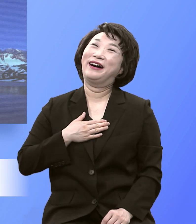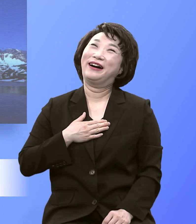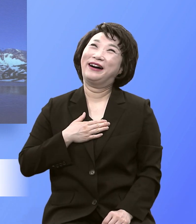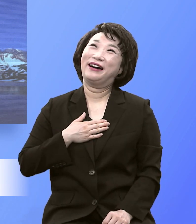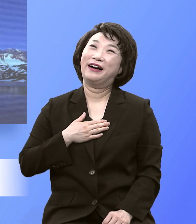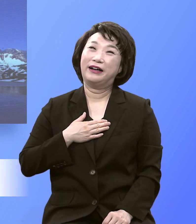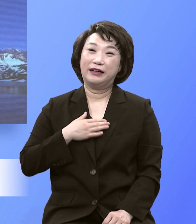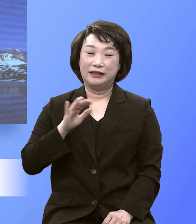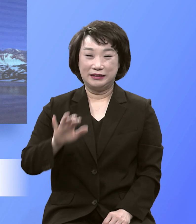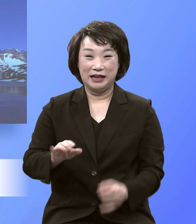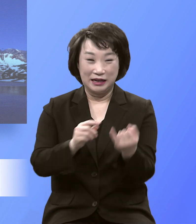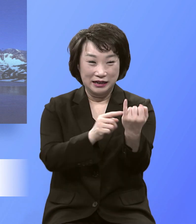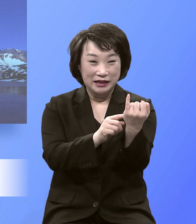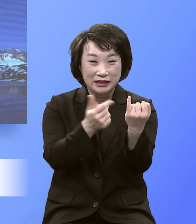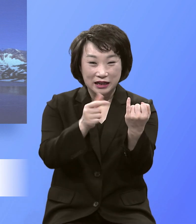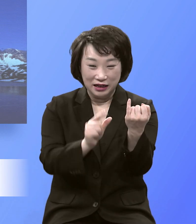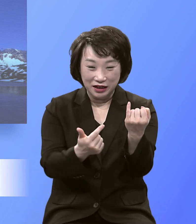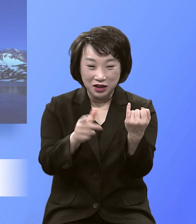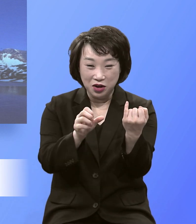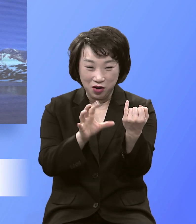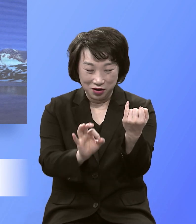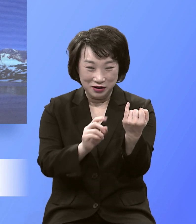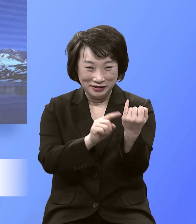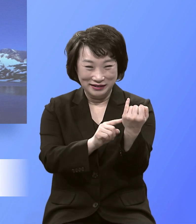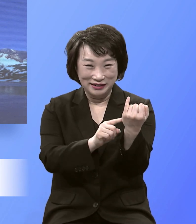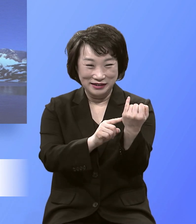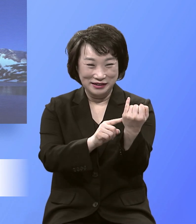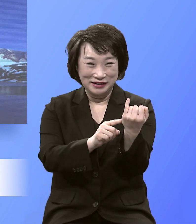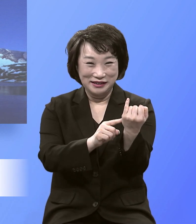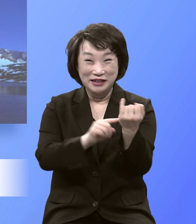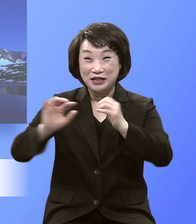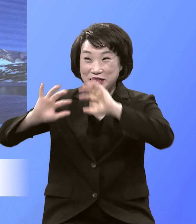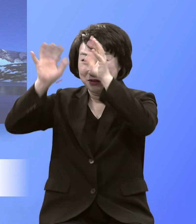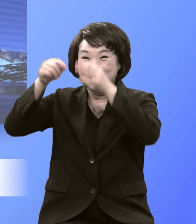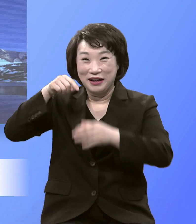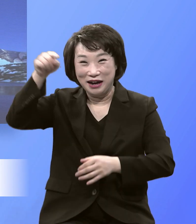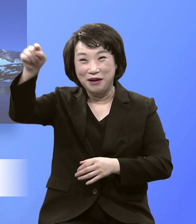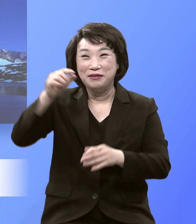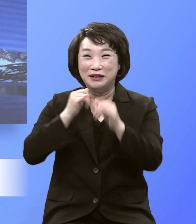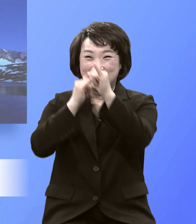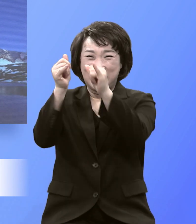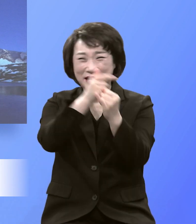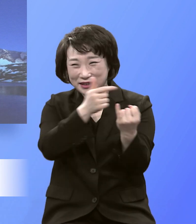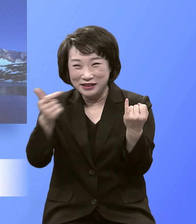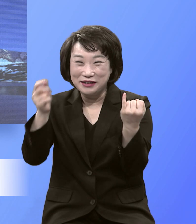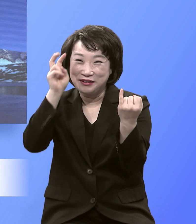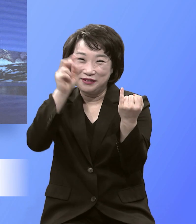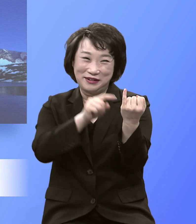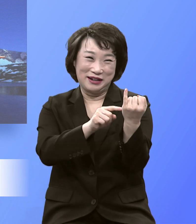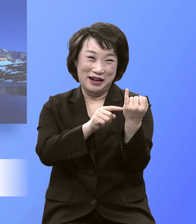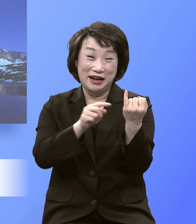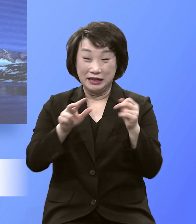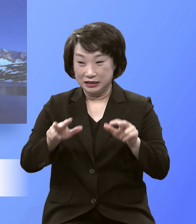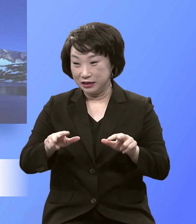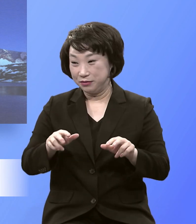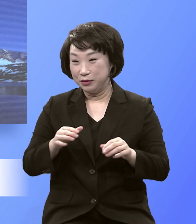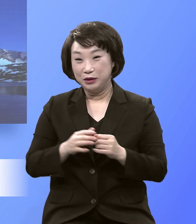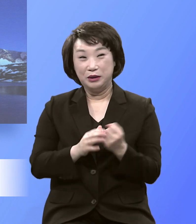난영이는 천국에 가면 상이 클 거예요. 지금